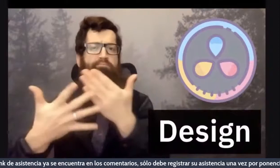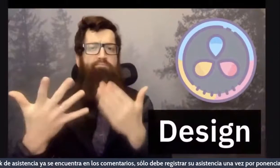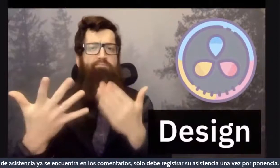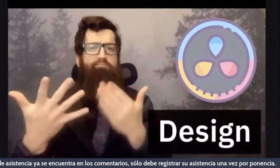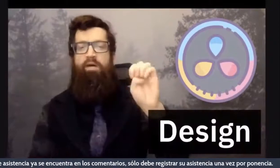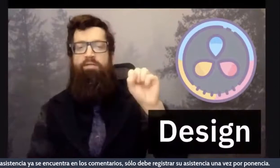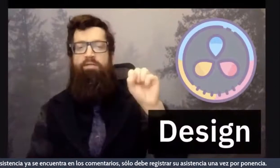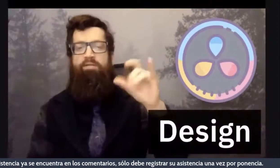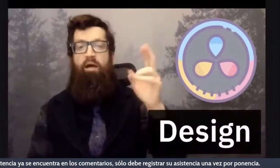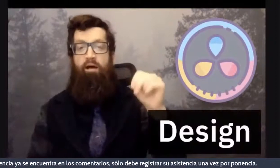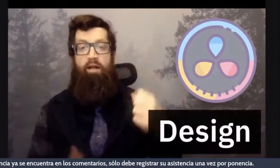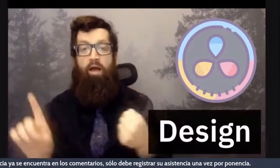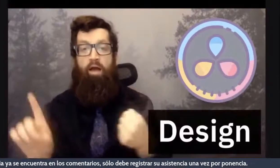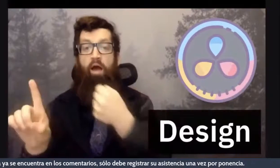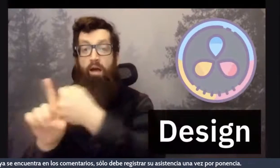trae complejidad.